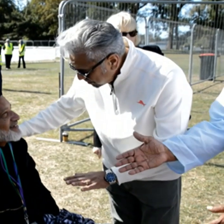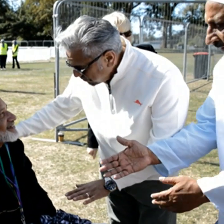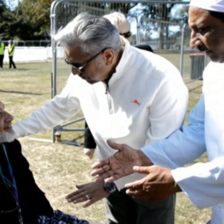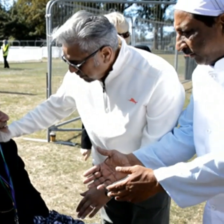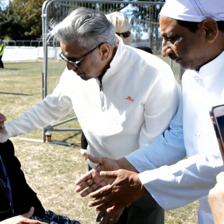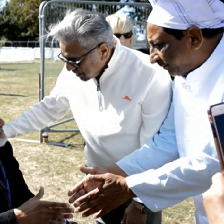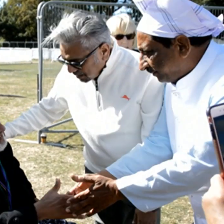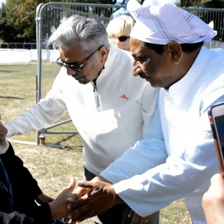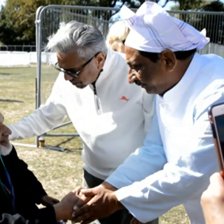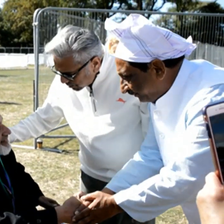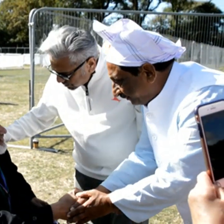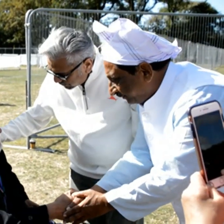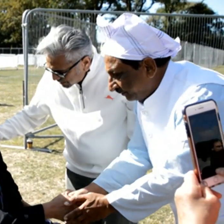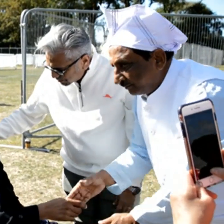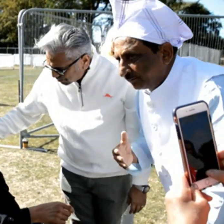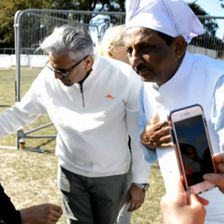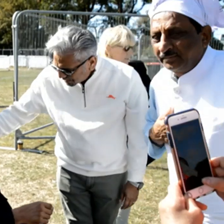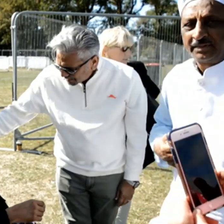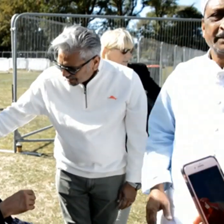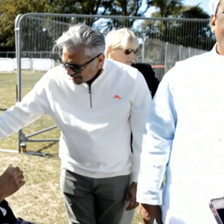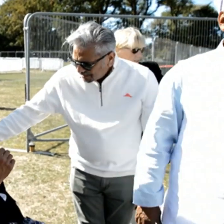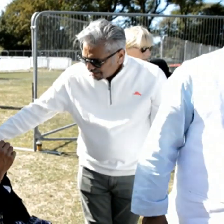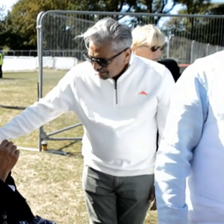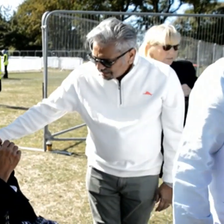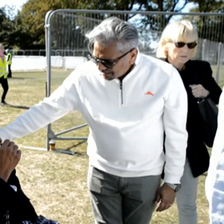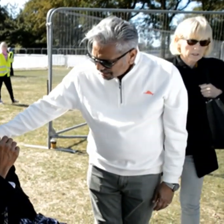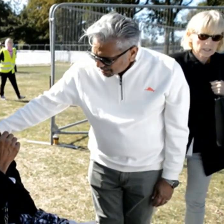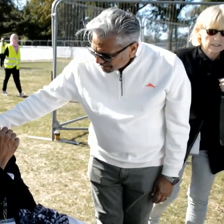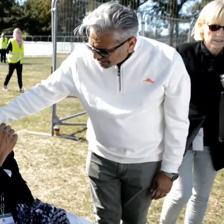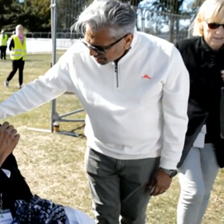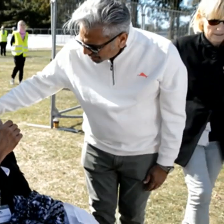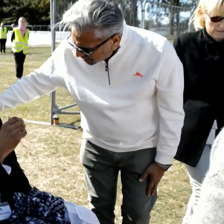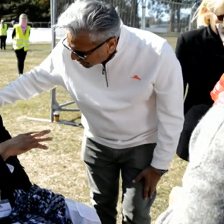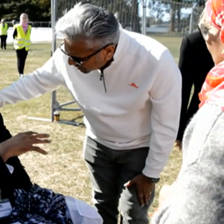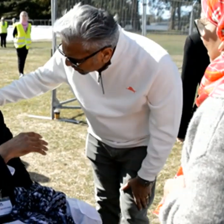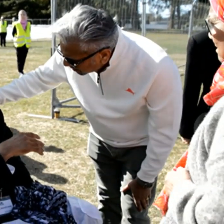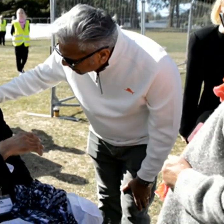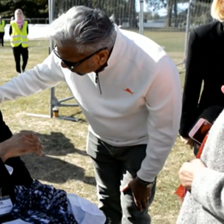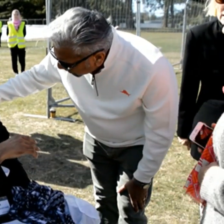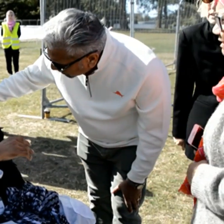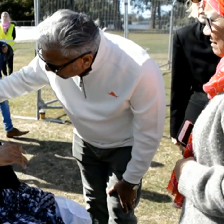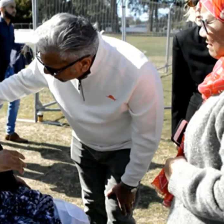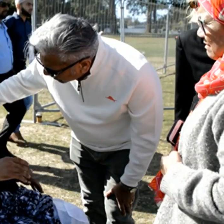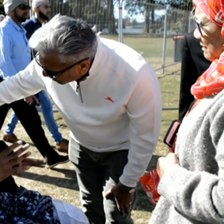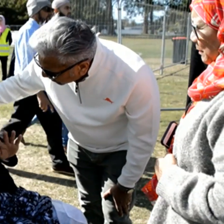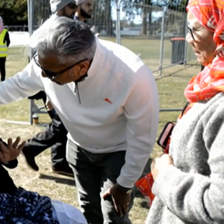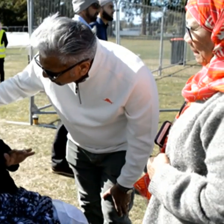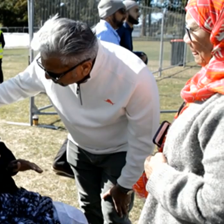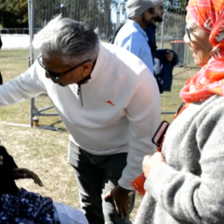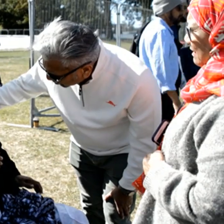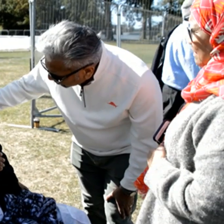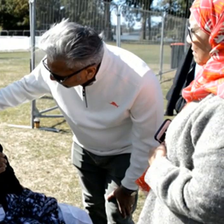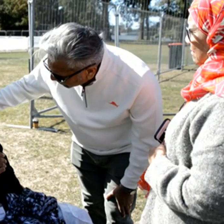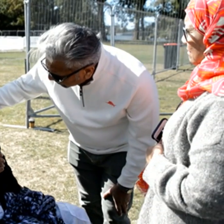Sentimiento compartido por Farid Ahmed, un sobreviviente cuya esposa fue asesinada intentando salvarlo. Ahmed dijo